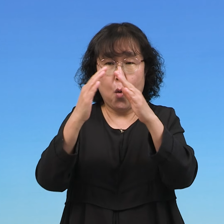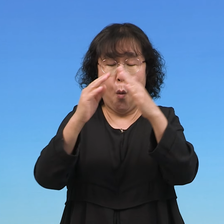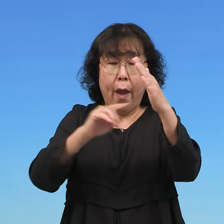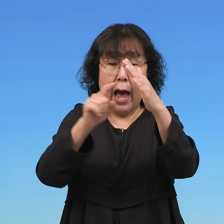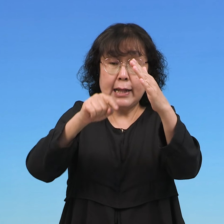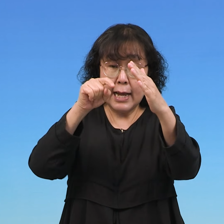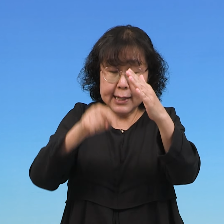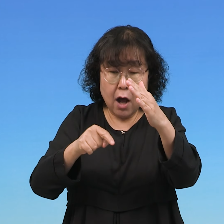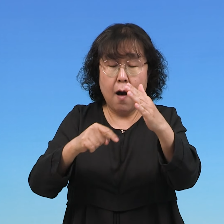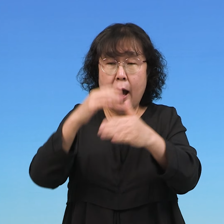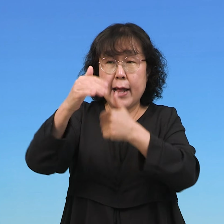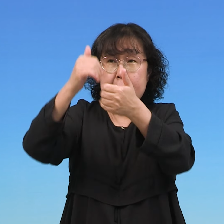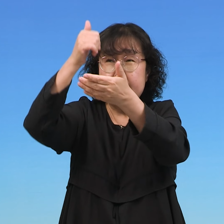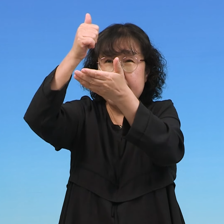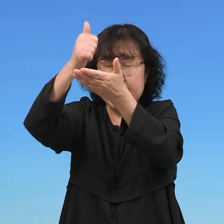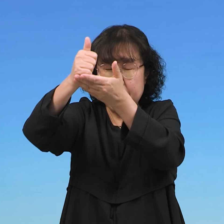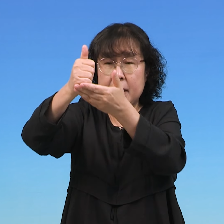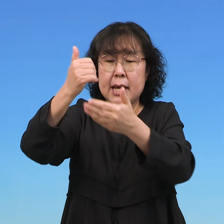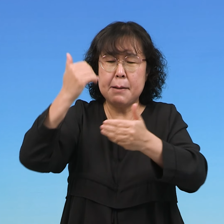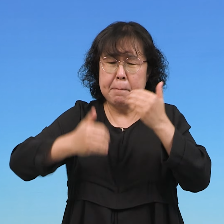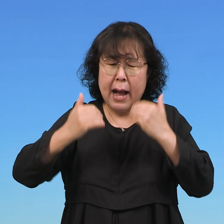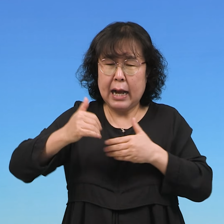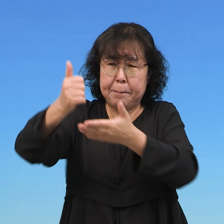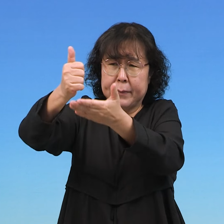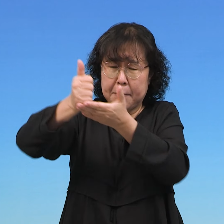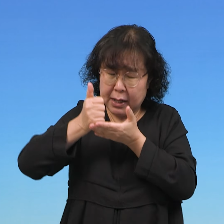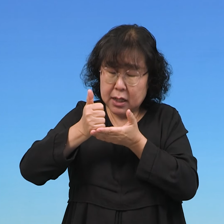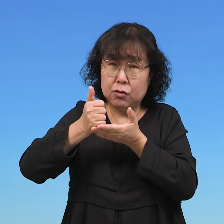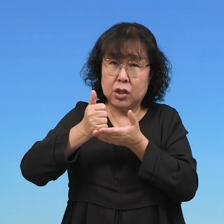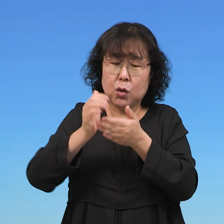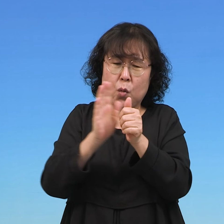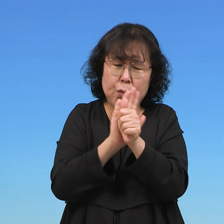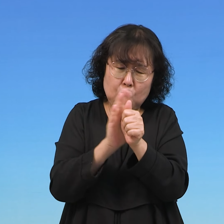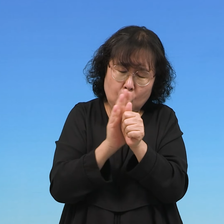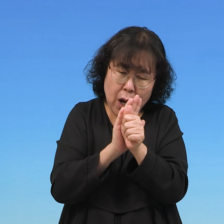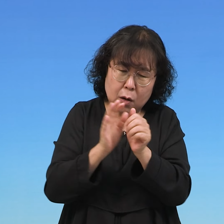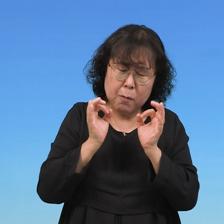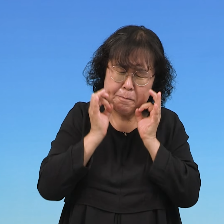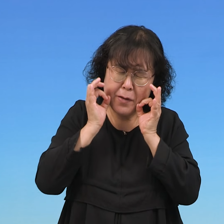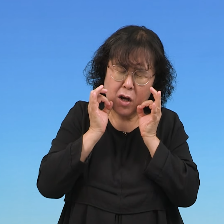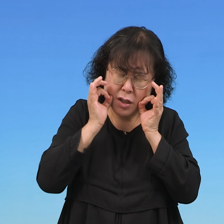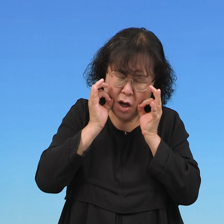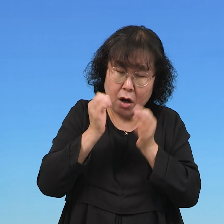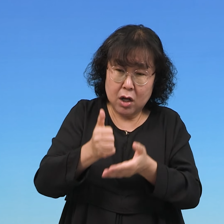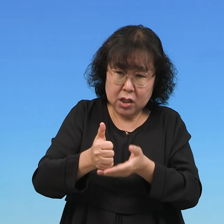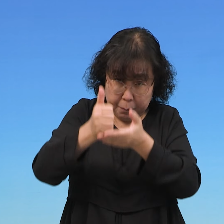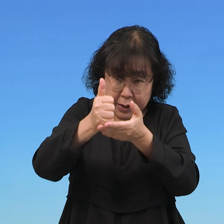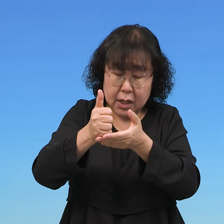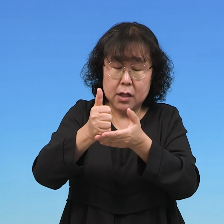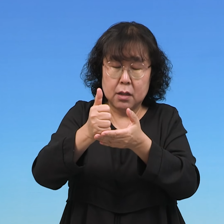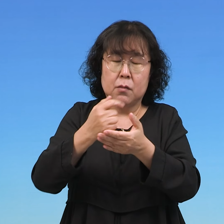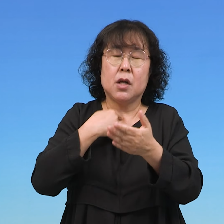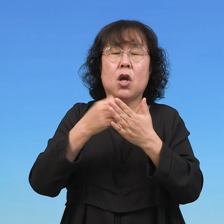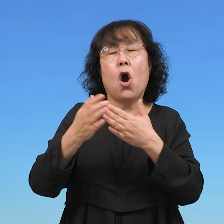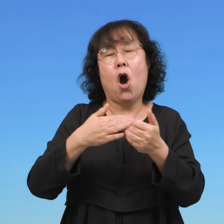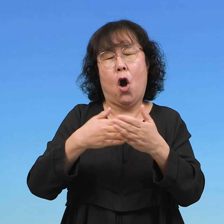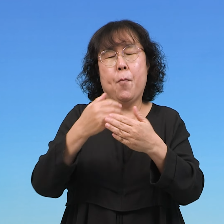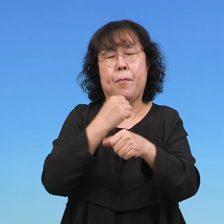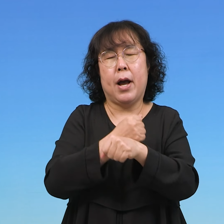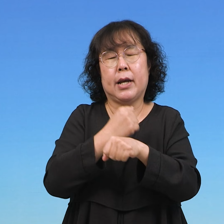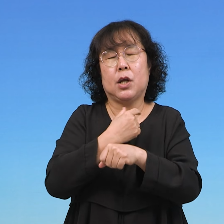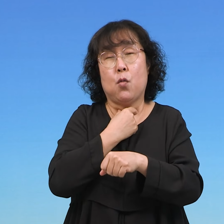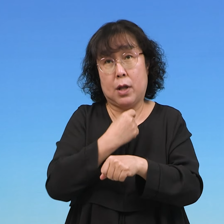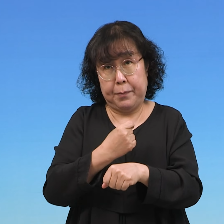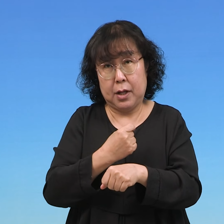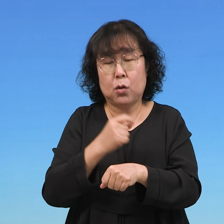환대를 누린 자만이 할 수 있는, 또 우리도 그 누군가에게, 이웃에게 따뜻한 사랑으로 환대를 베푸는